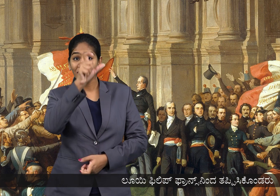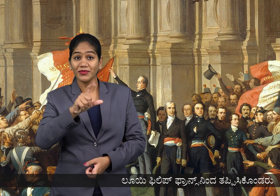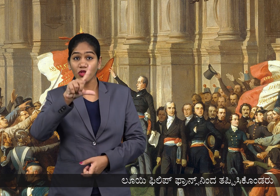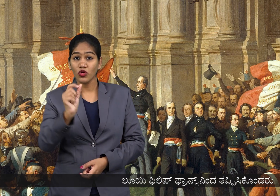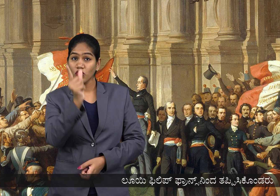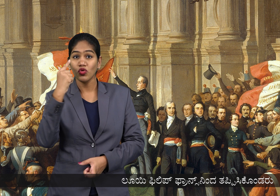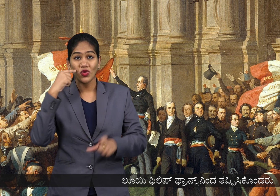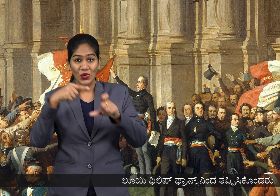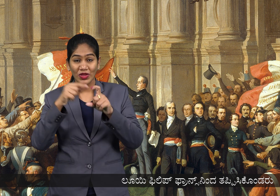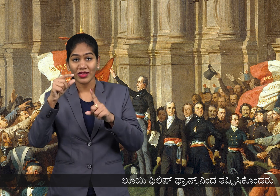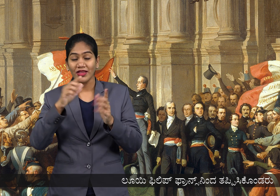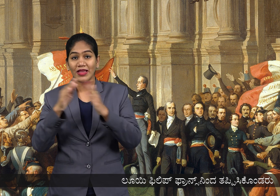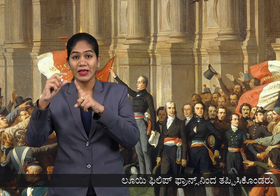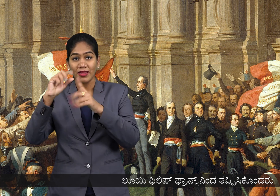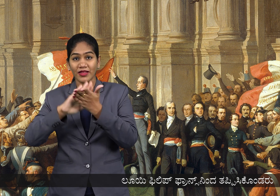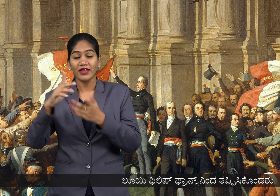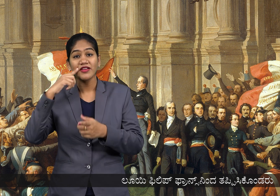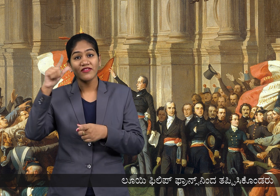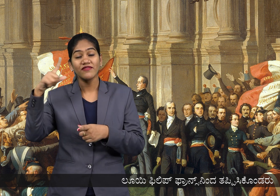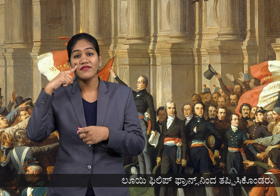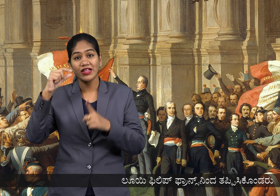ಲೂಯಿ ಫಿಲಿಪ್ ಫ್ರಾನ್ಸ್ನಿಂದ ತಪ್ಪಿಸಿಕೊಂಡ್ರು